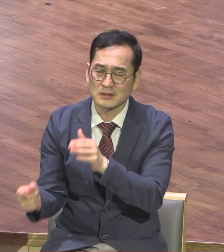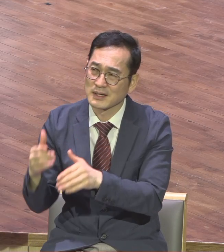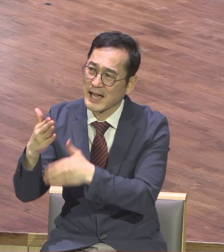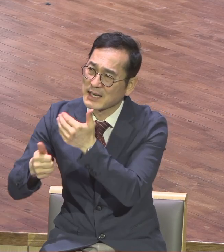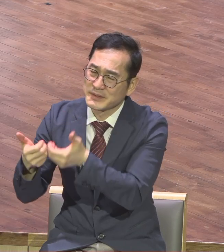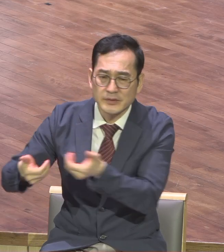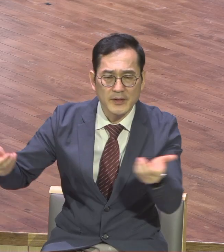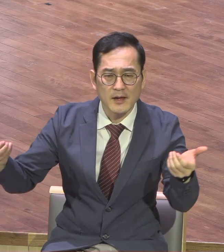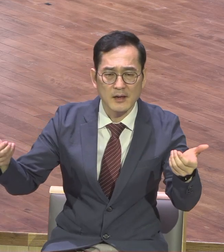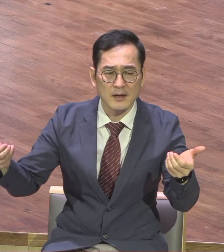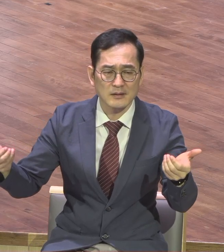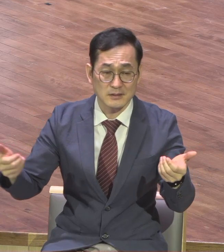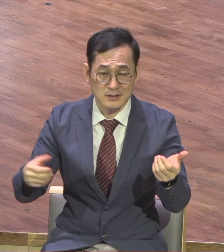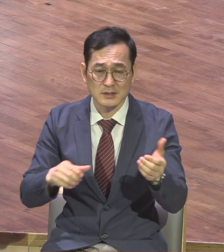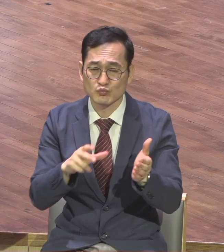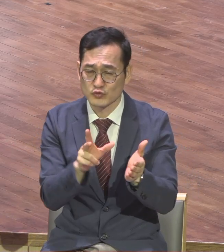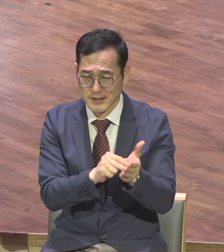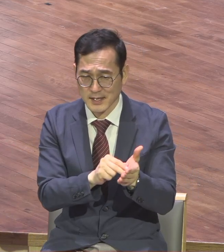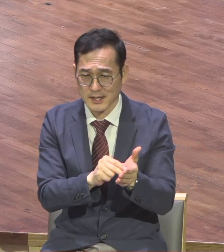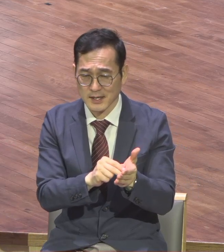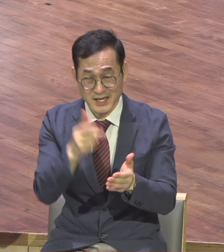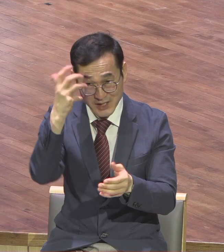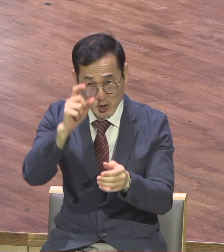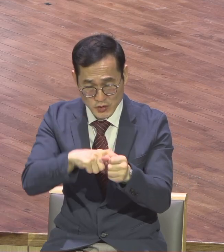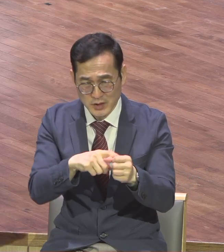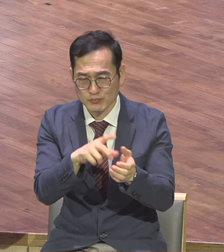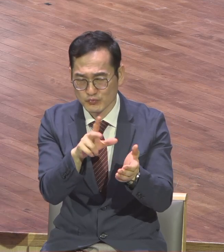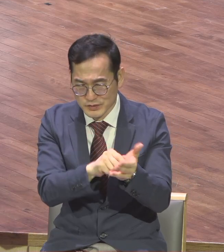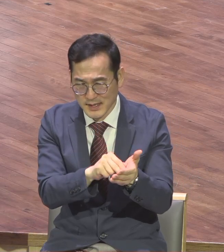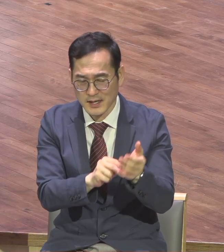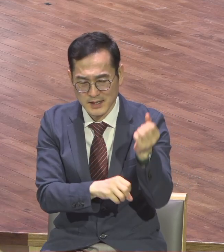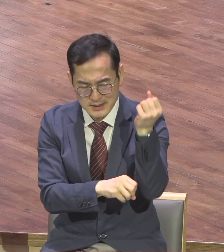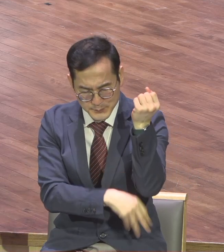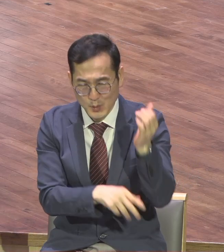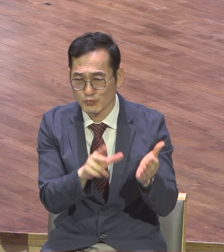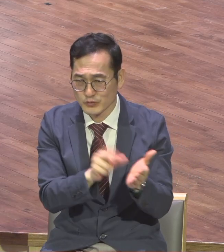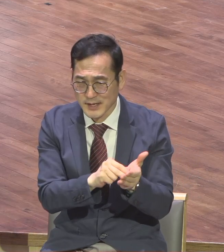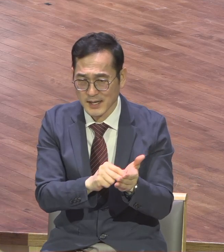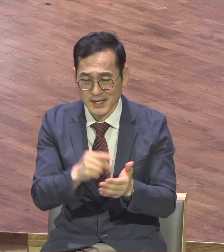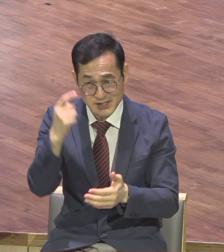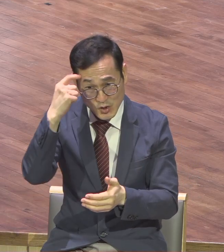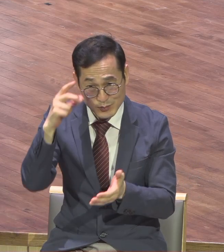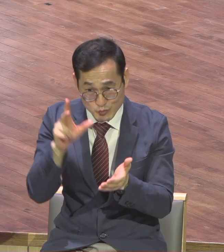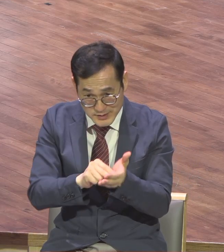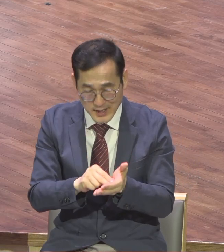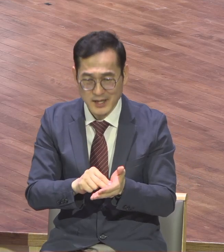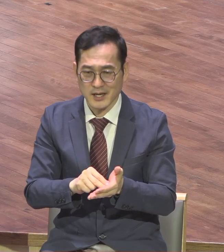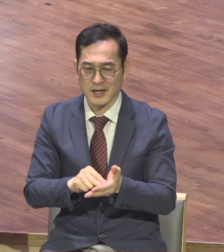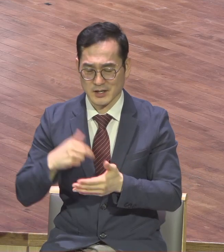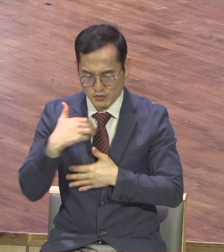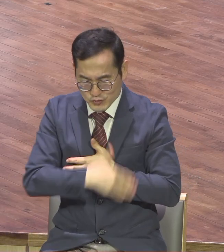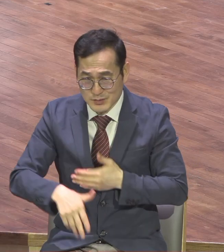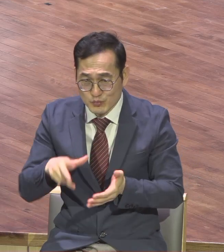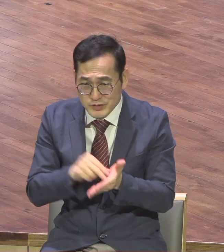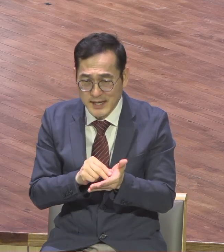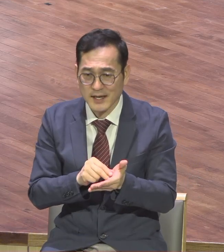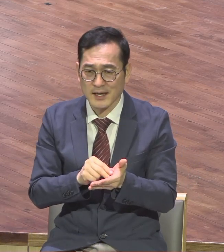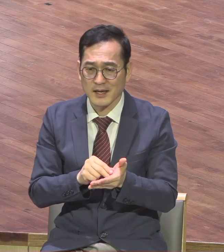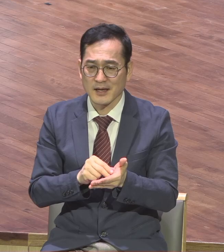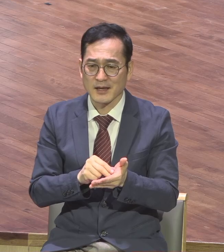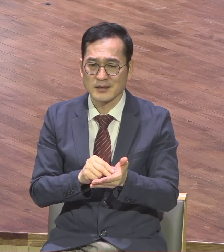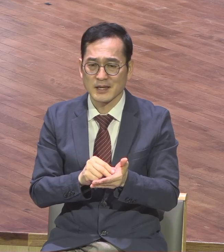근본 문제, 영적 문제, 정신 문제, 육신 문제, 내세 문제, 후대